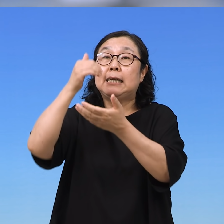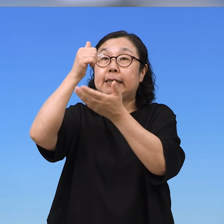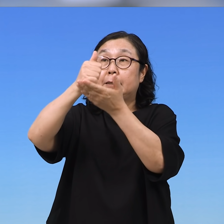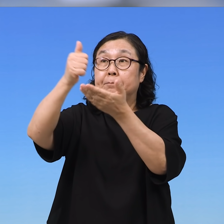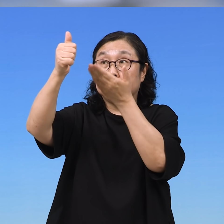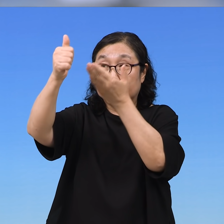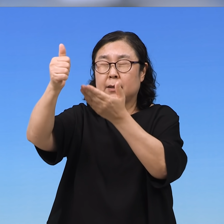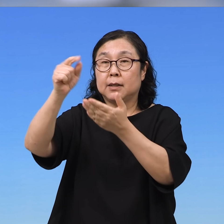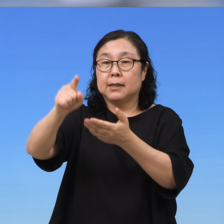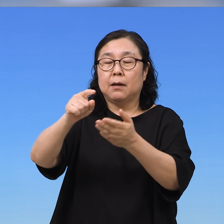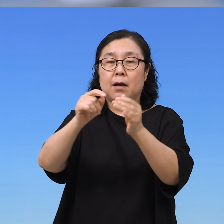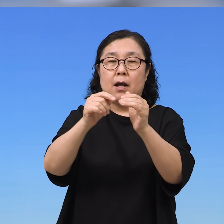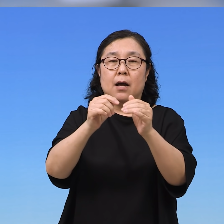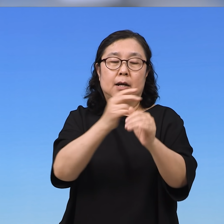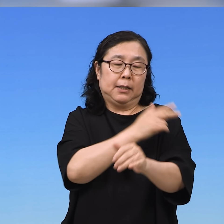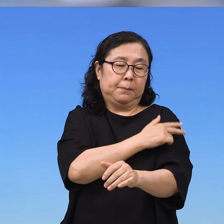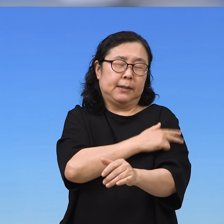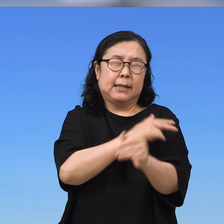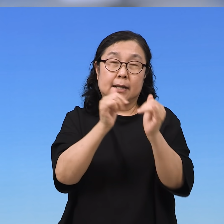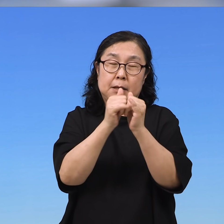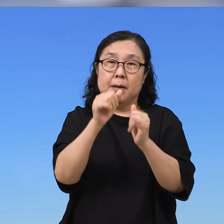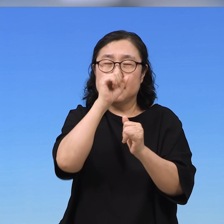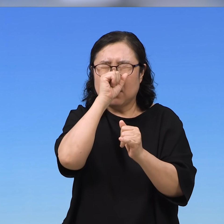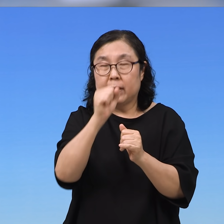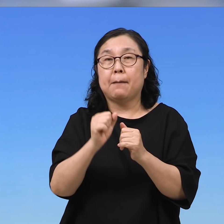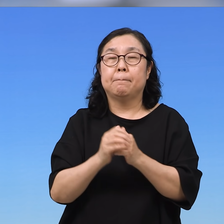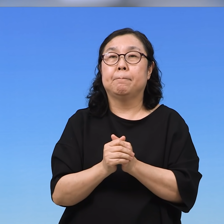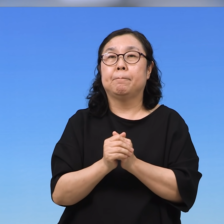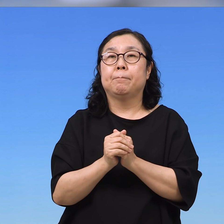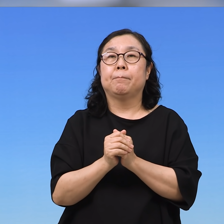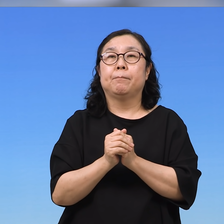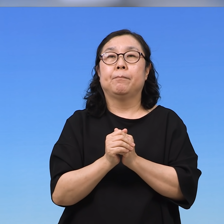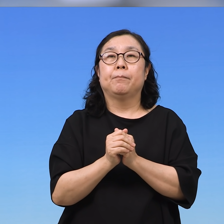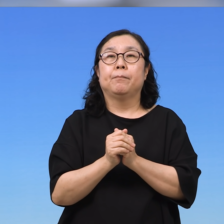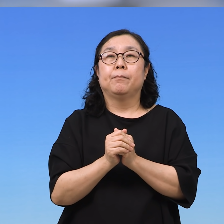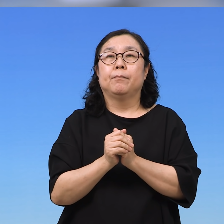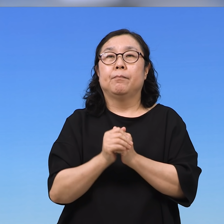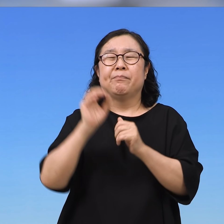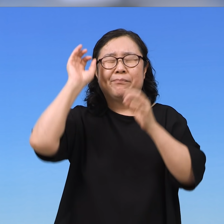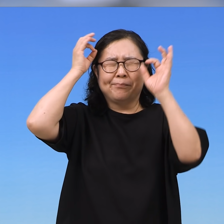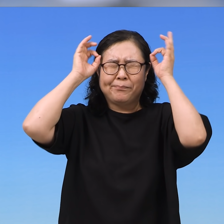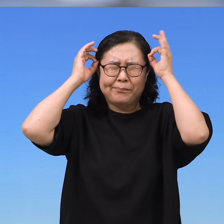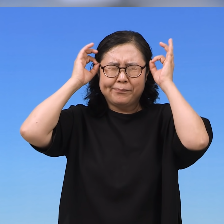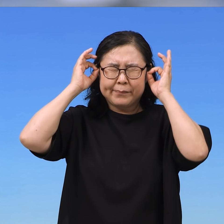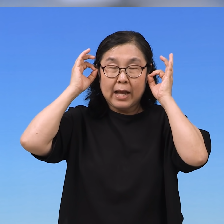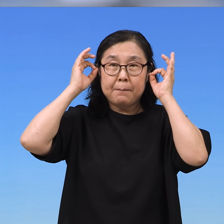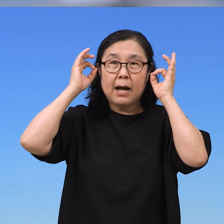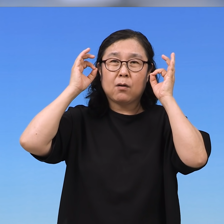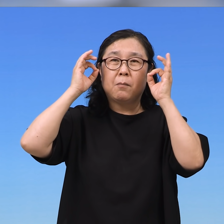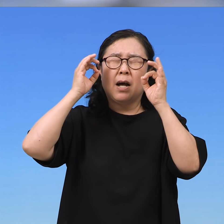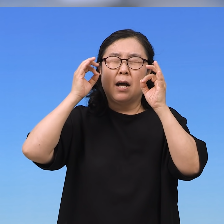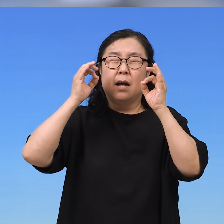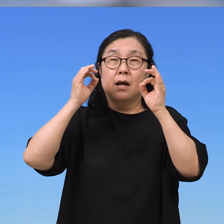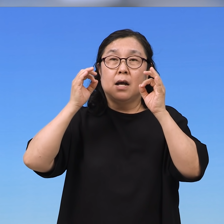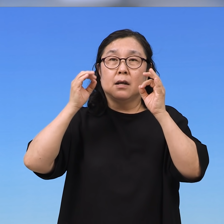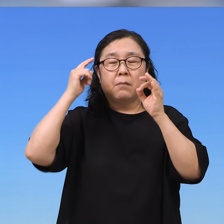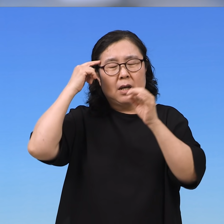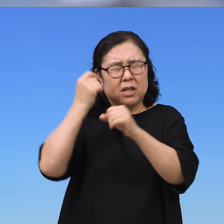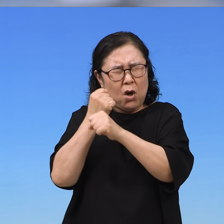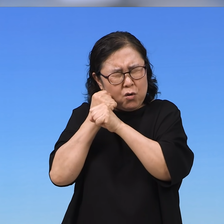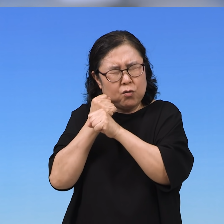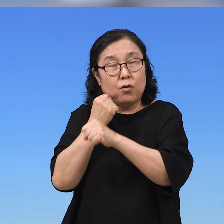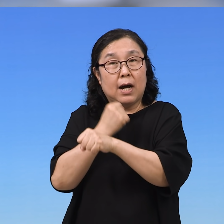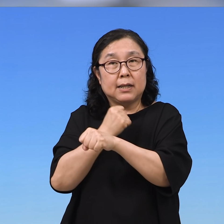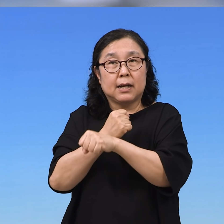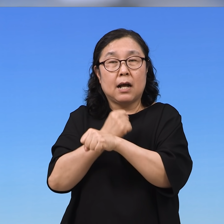하나님은 이분의 선함, 그렇게 정말 땀의 결정체, 눈물의 결정체, 그리고 뭐